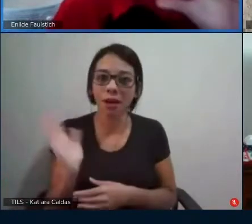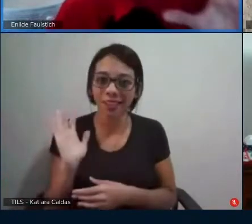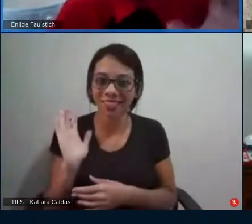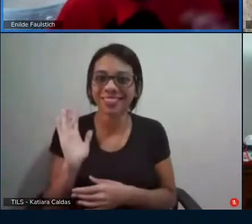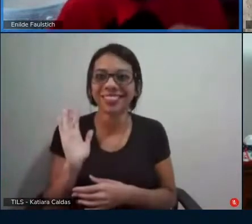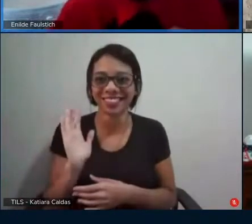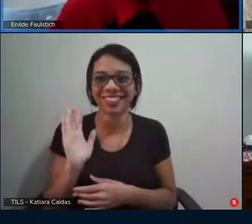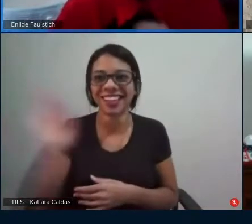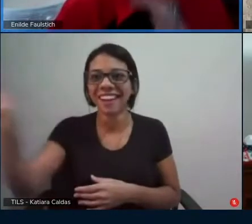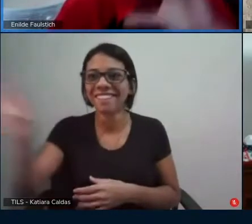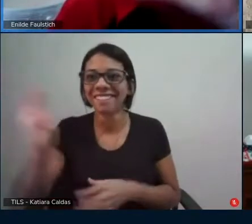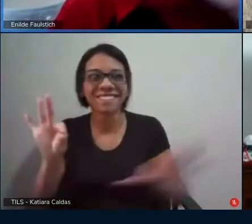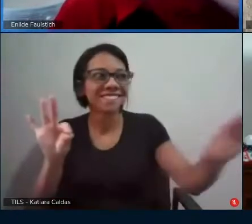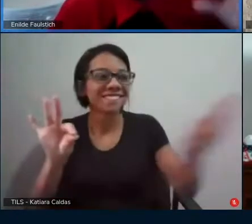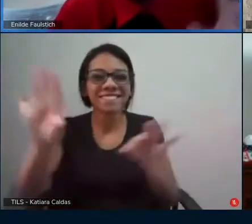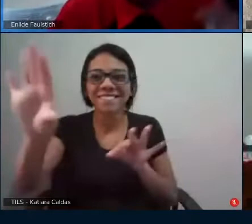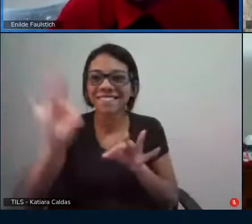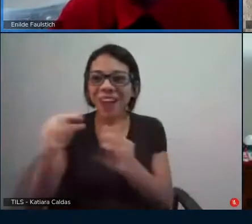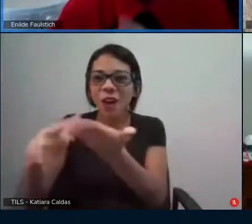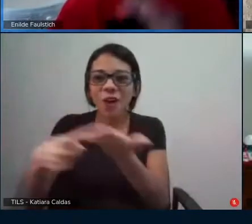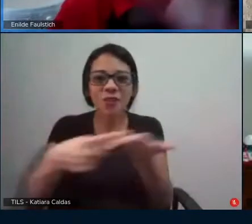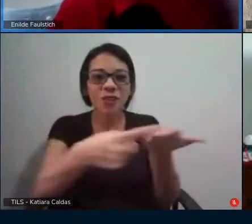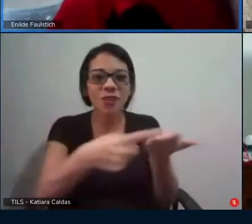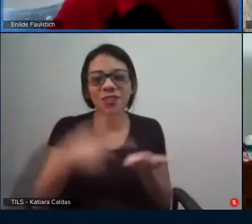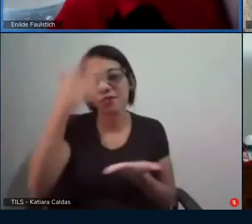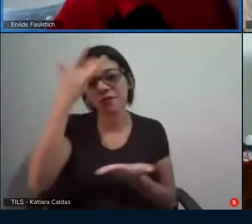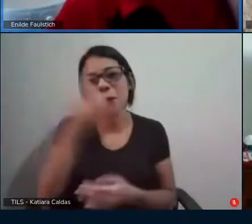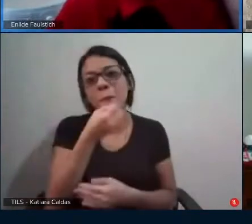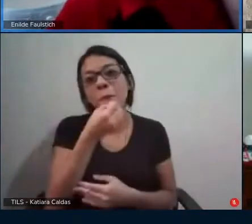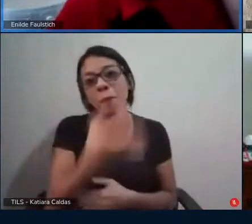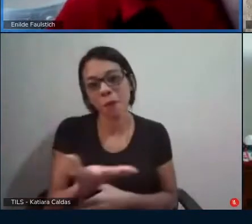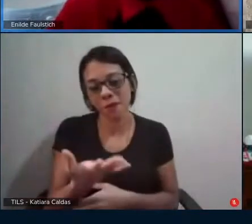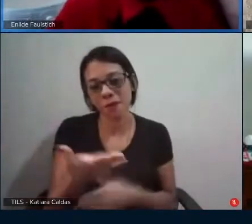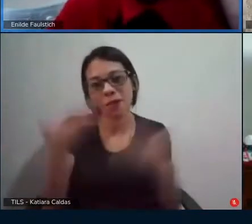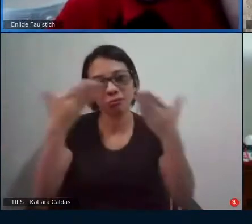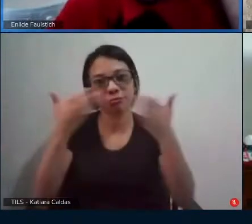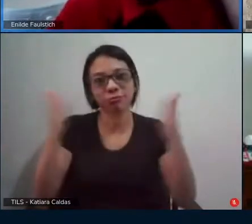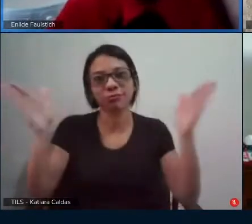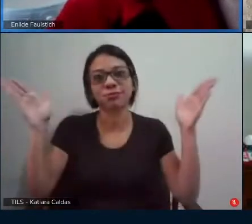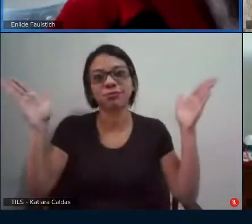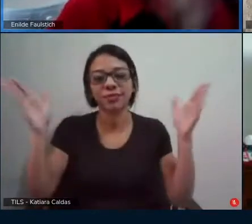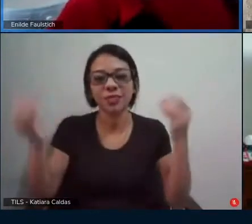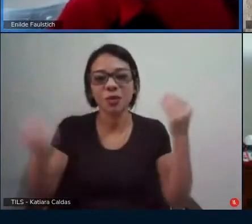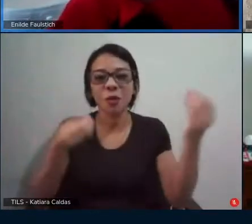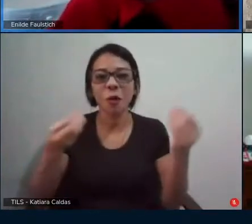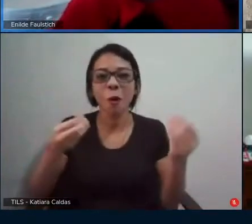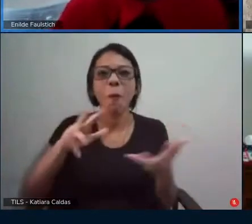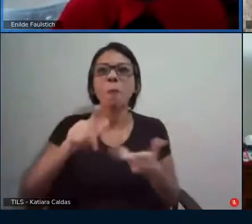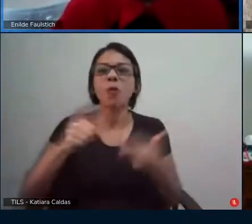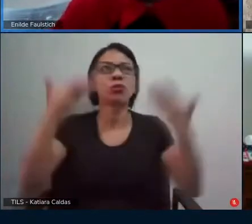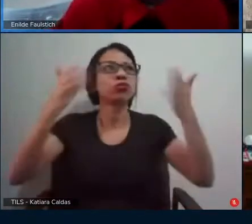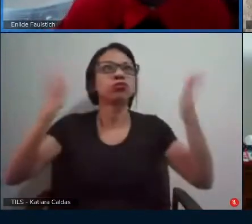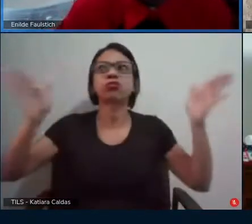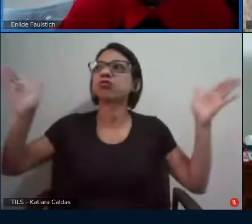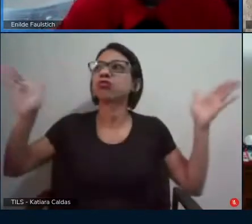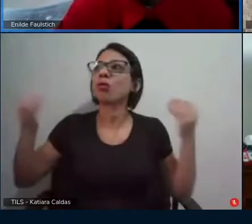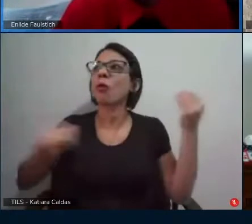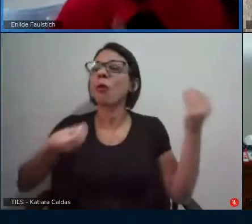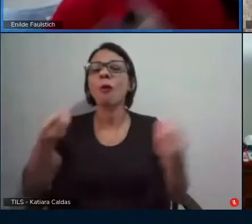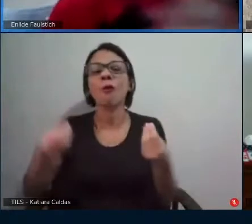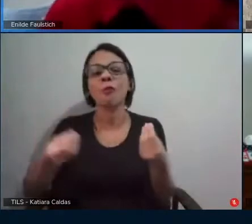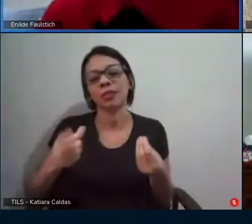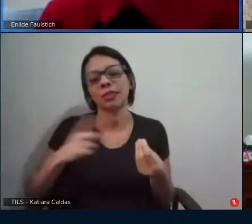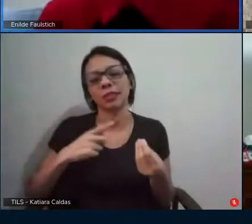catando no bom sentido, convidando gente boa para ampliar essa visão de mundo, né, que